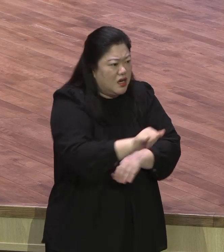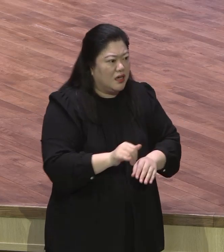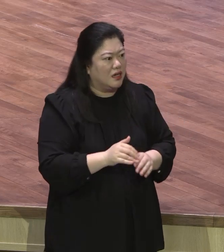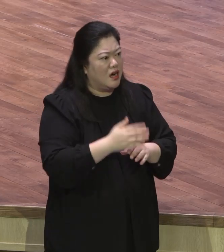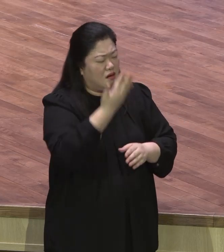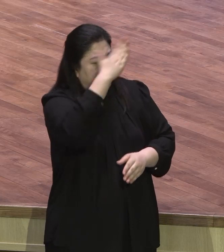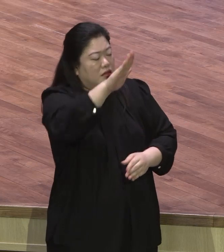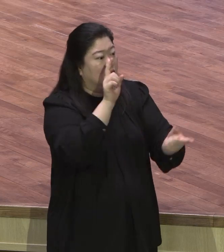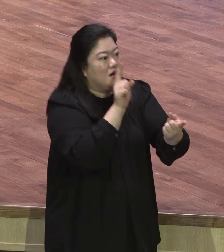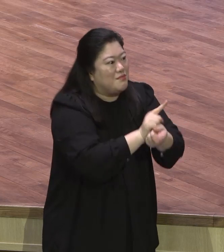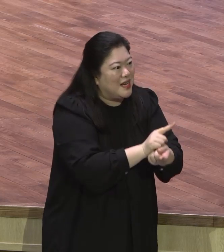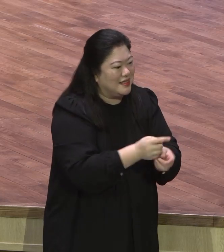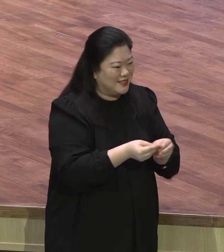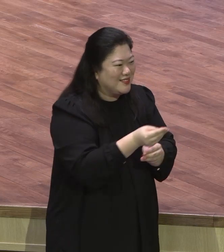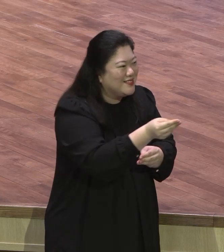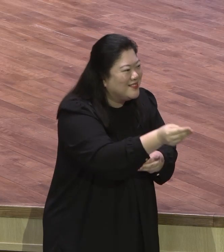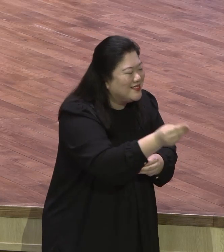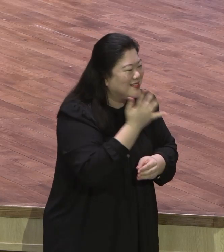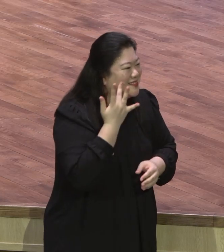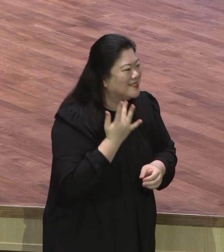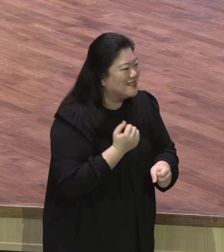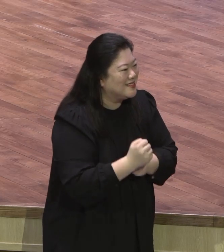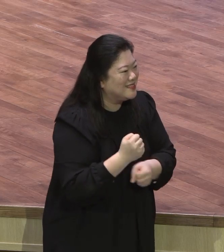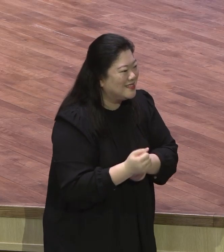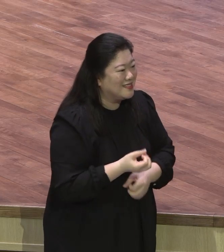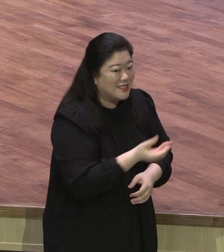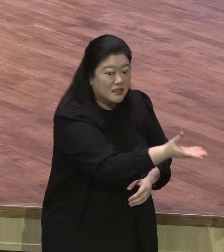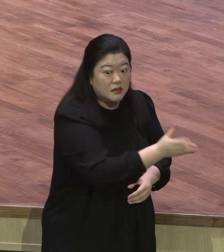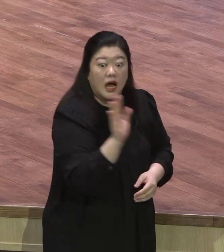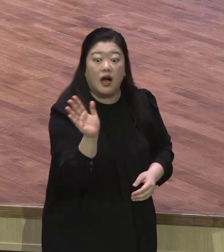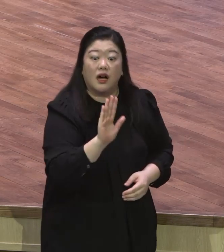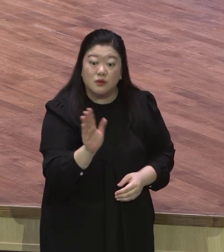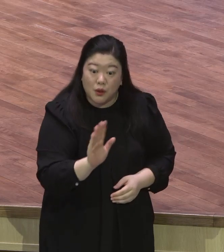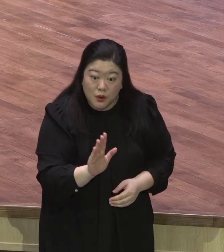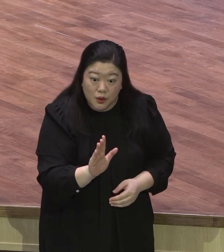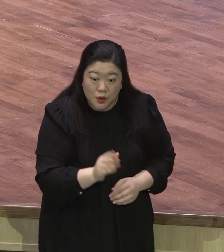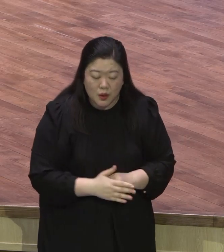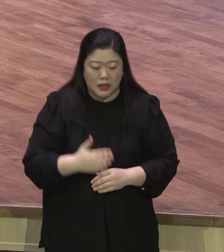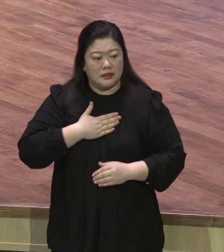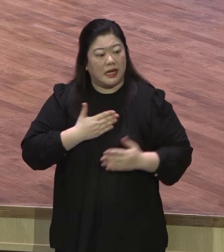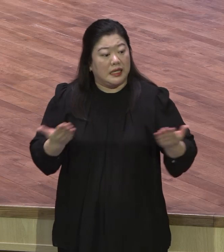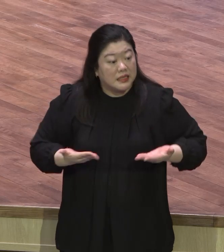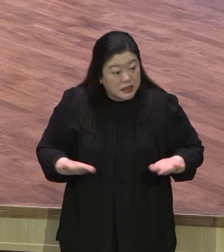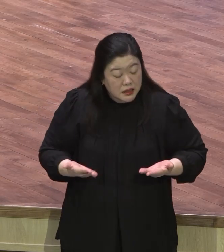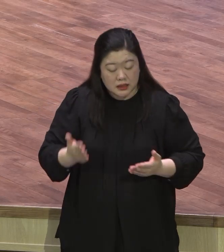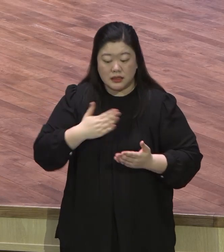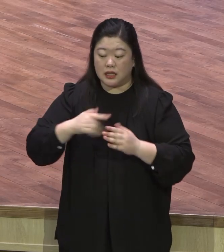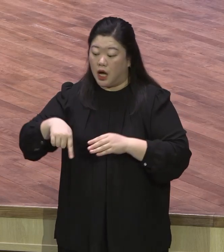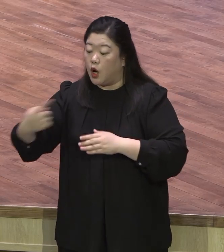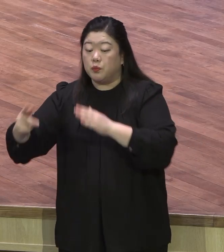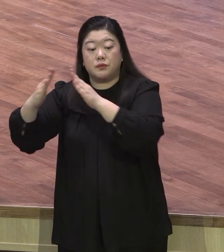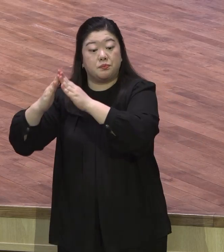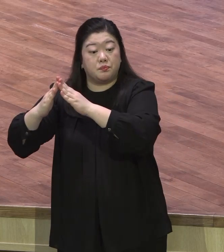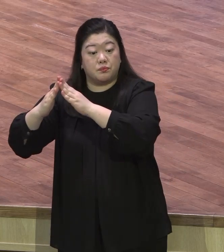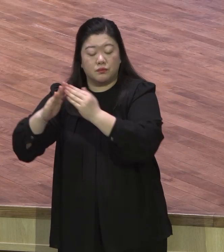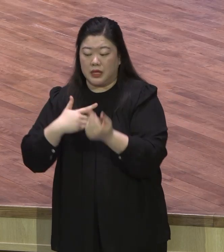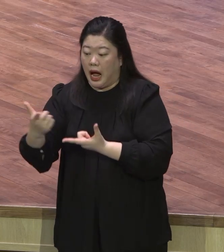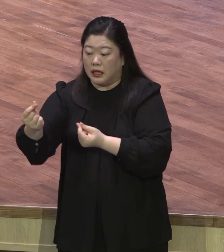사역이 여러분 단위 직장이 여러분 사업 현장이 여러분 살고 있는 이웃이 선교지라고요